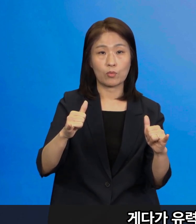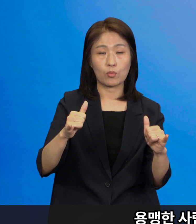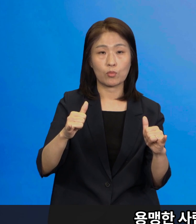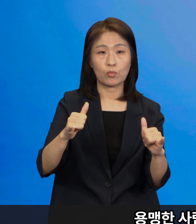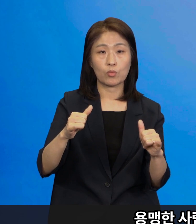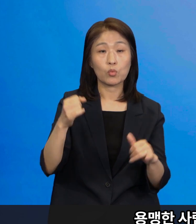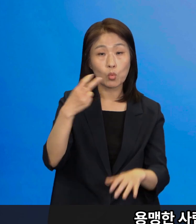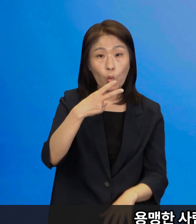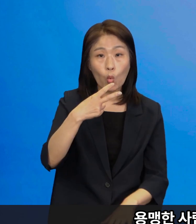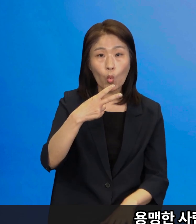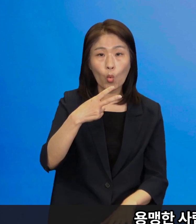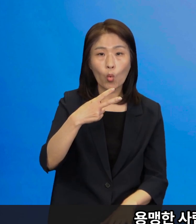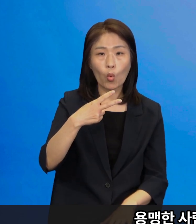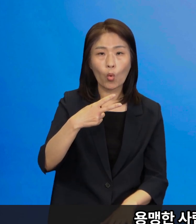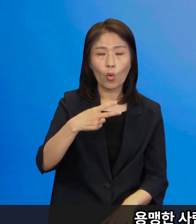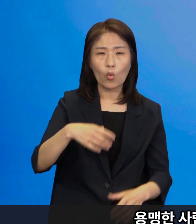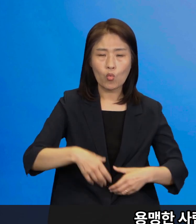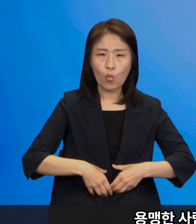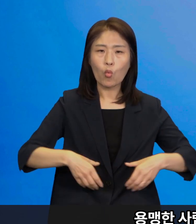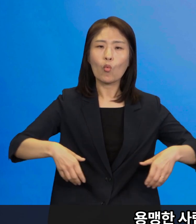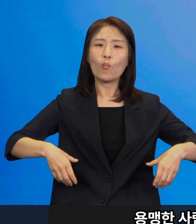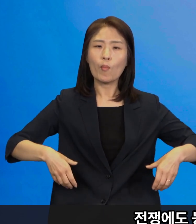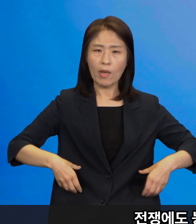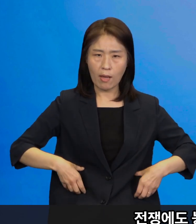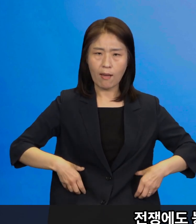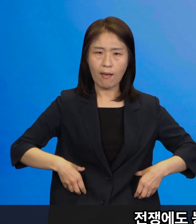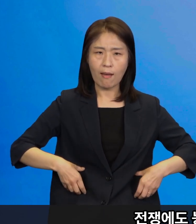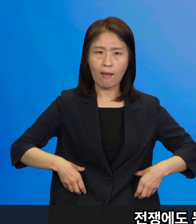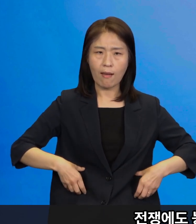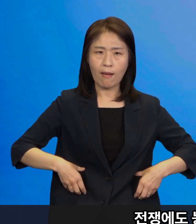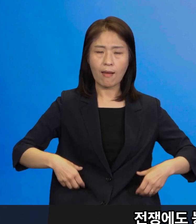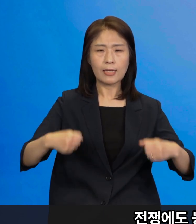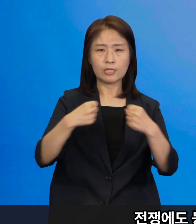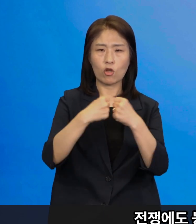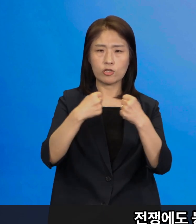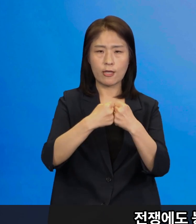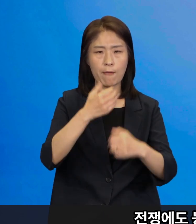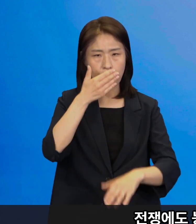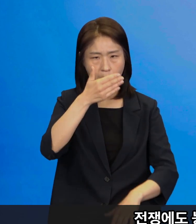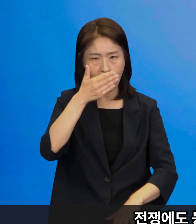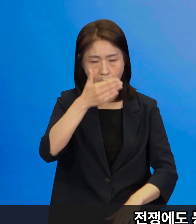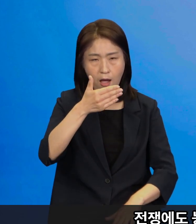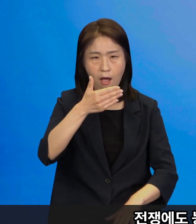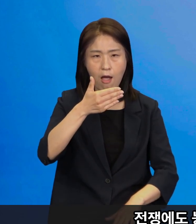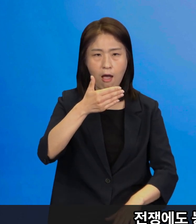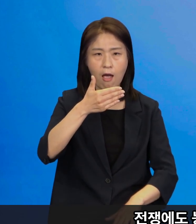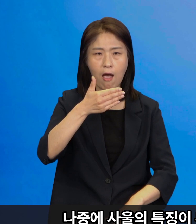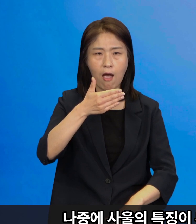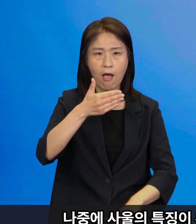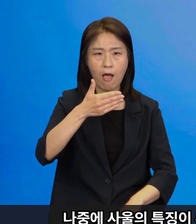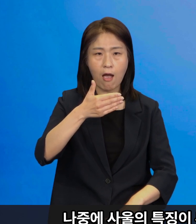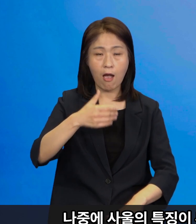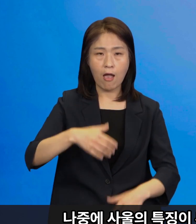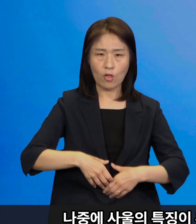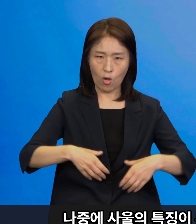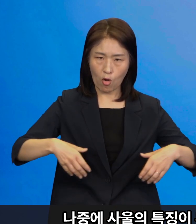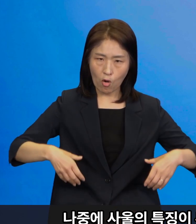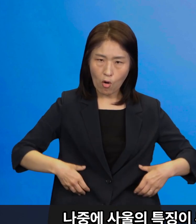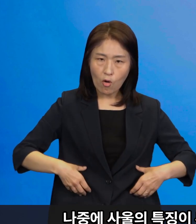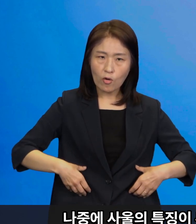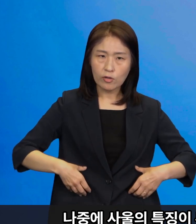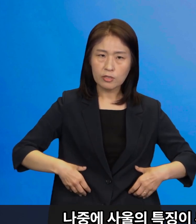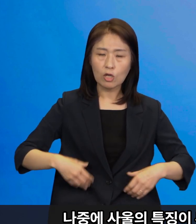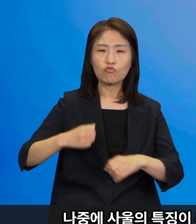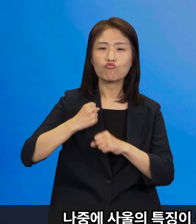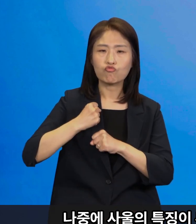의미에는 용맹한 사람이라는 의미가 있어요. 전쟁에도 능숙한 용사 집안이에요. 나중에 이